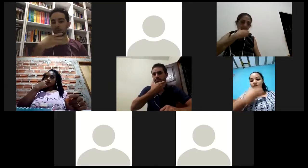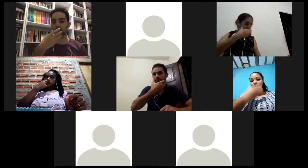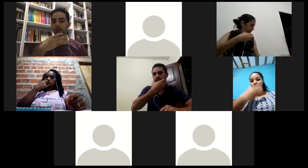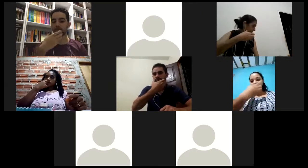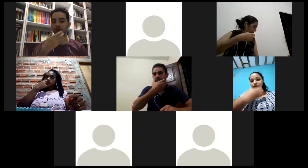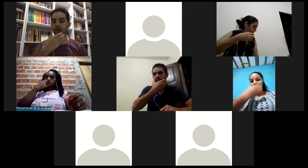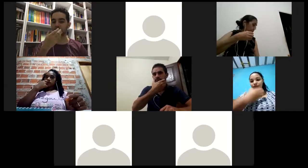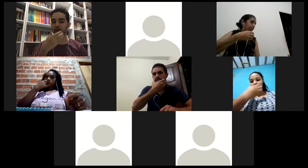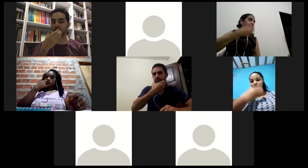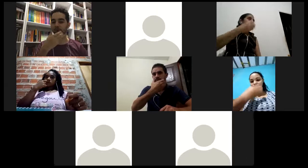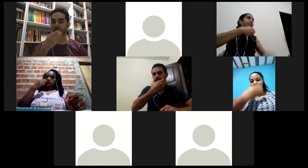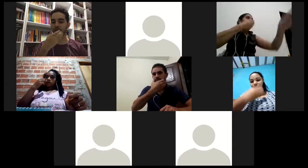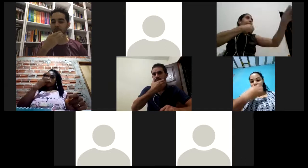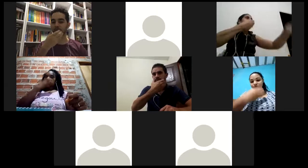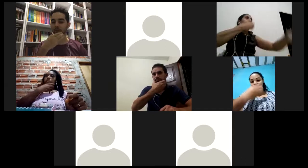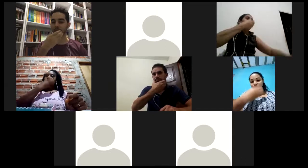É bem simples, maçã.